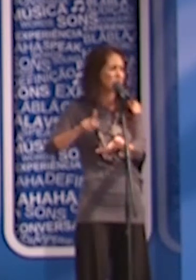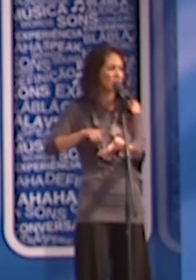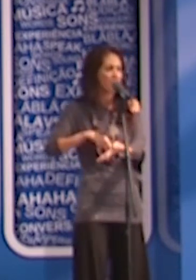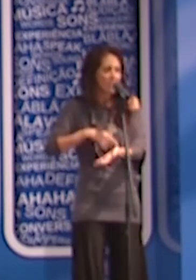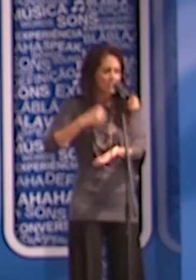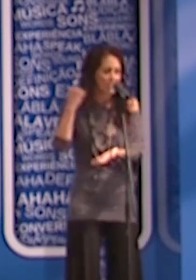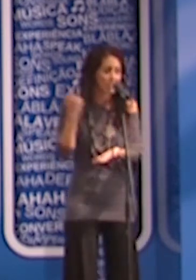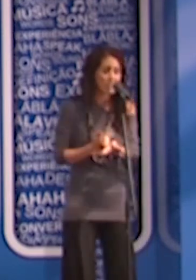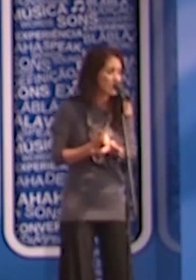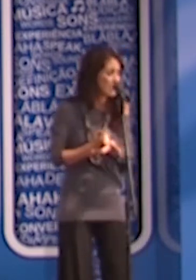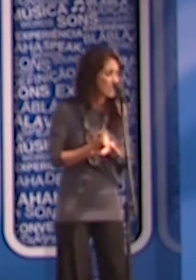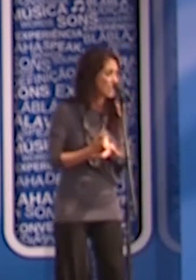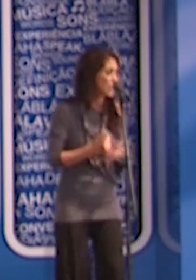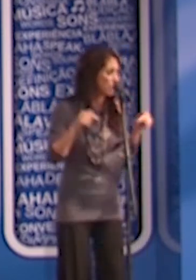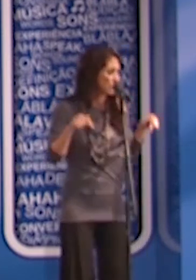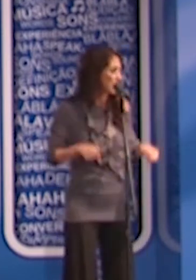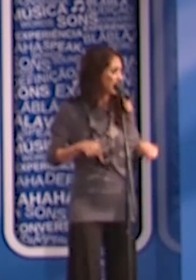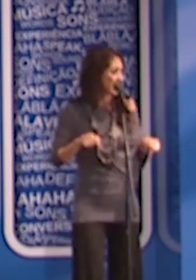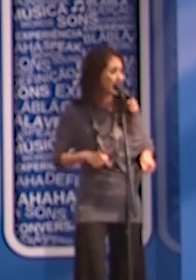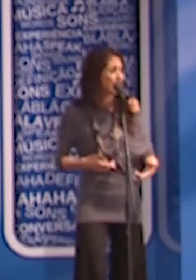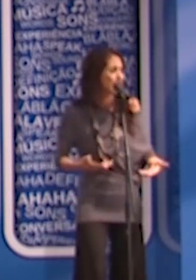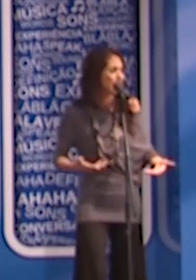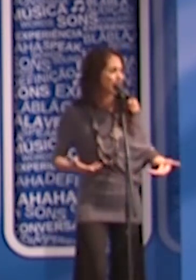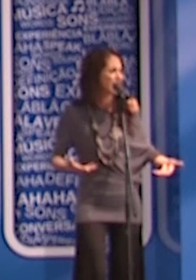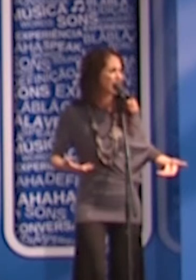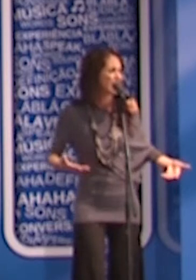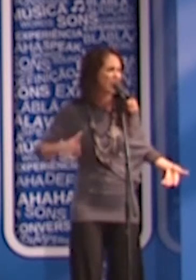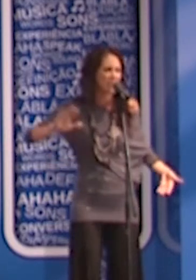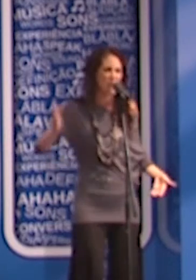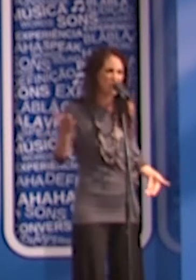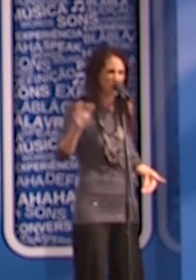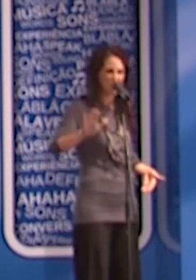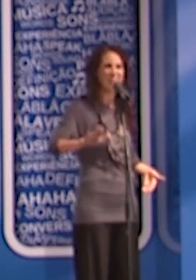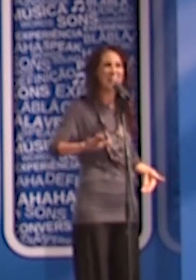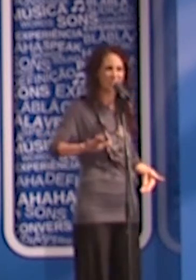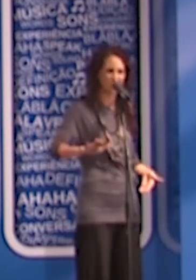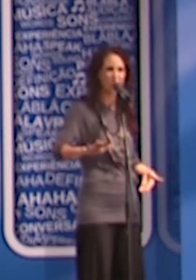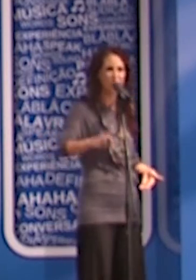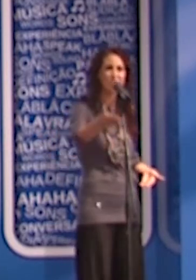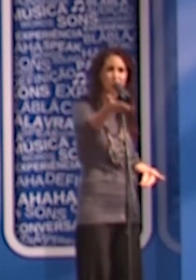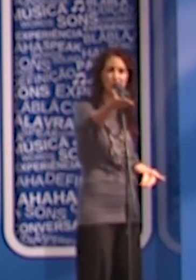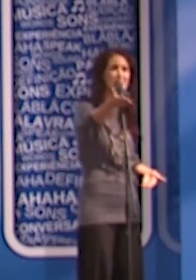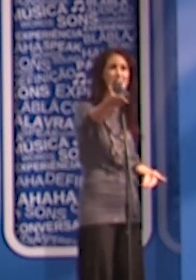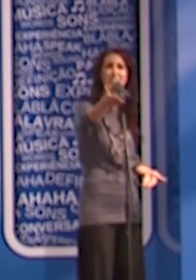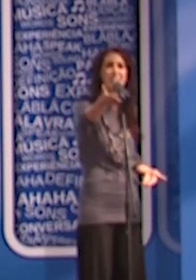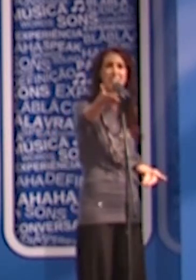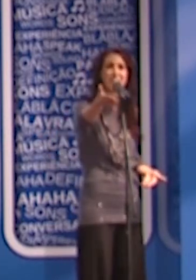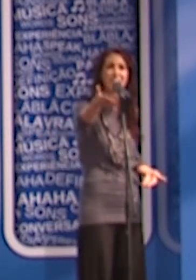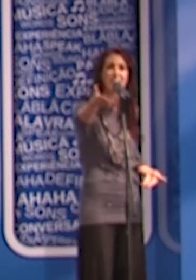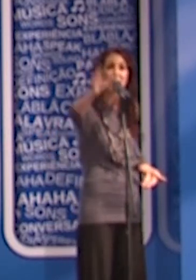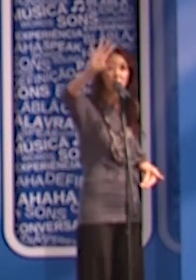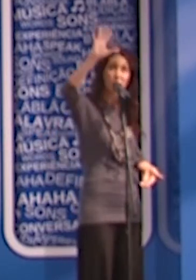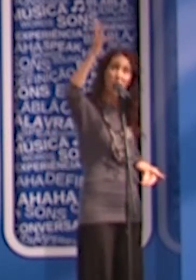vou estar sempre aqui, a um passo de ti,